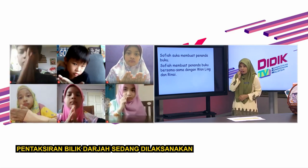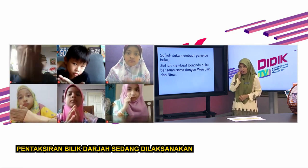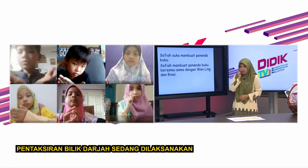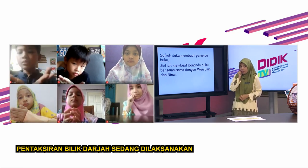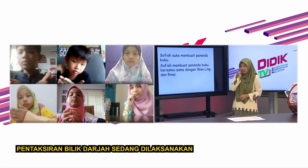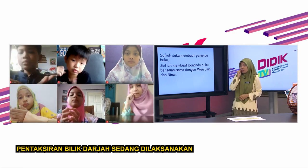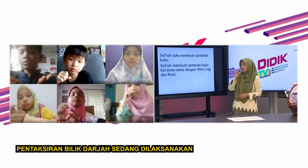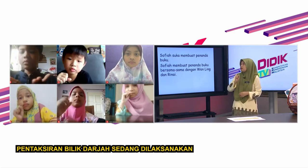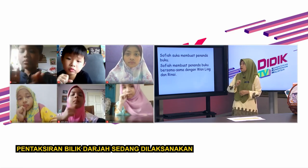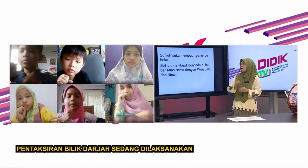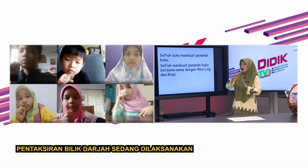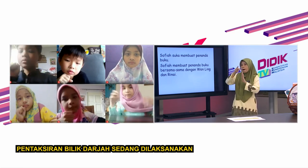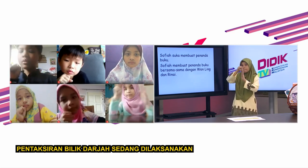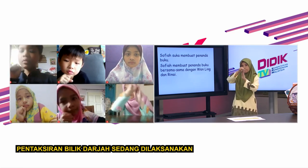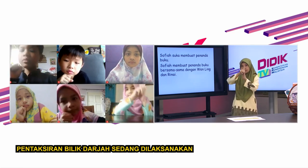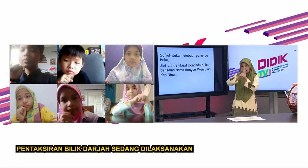Sofia